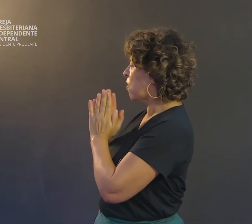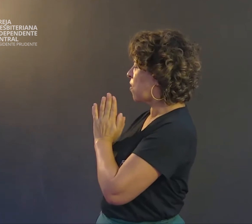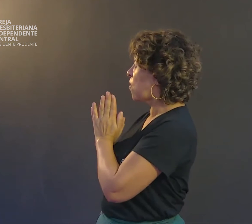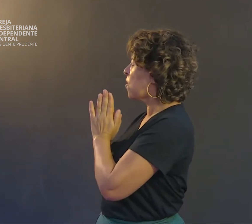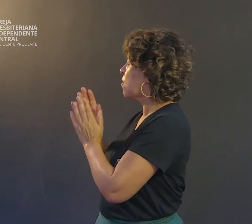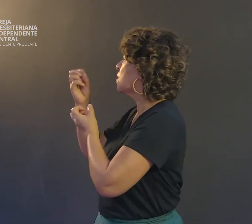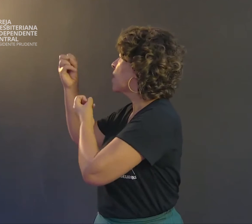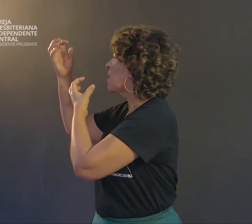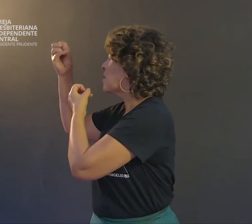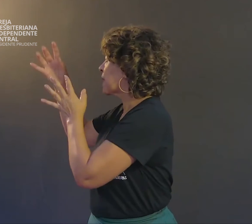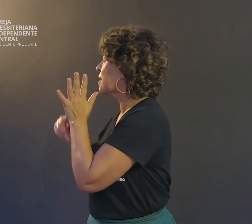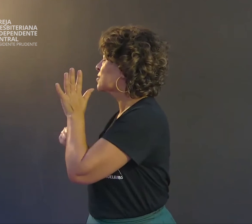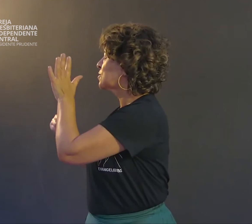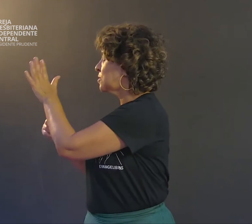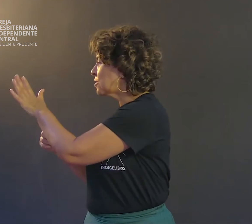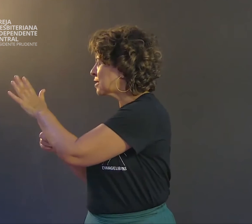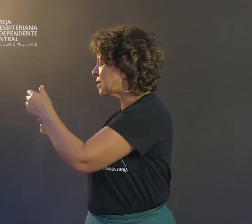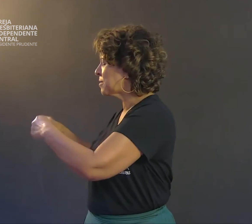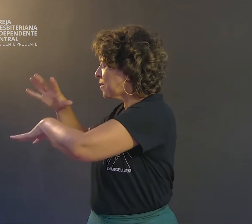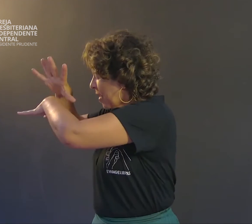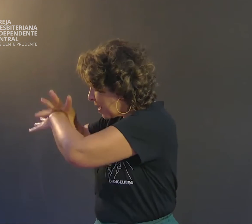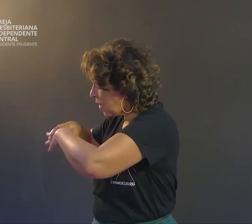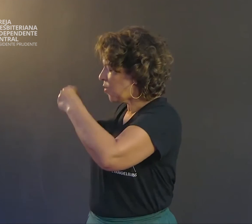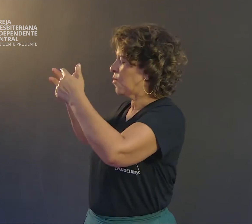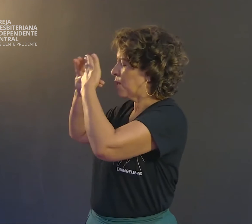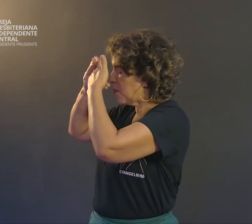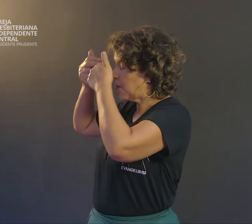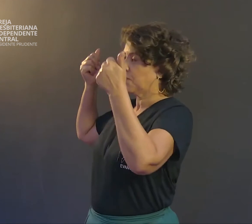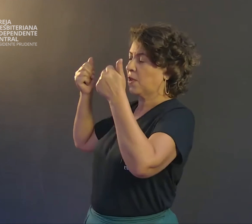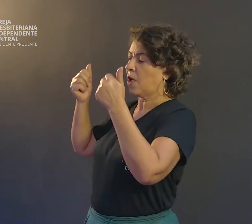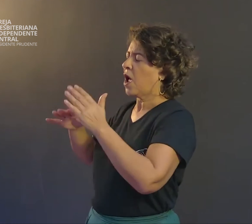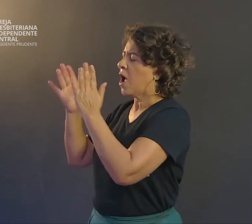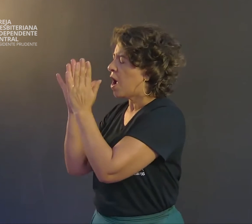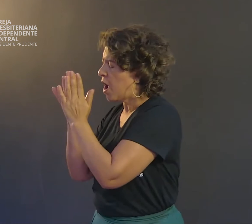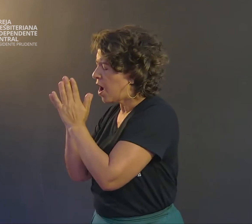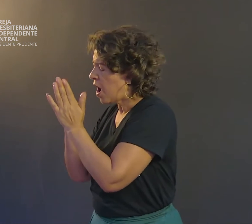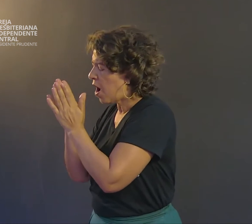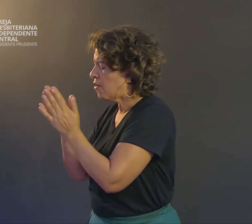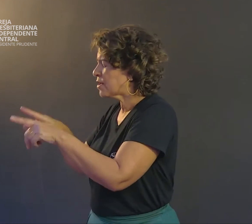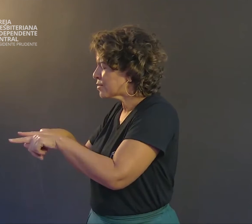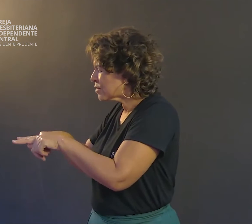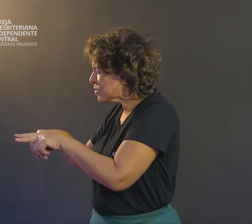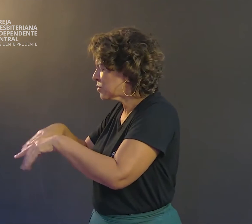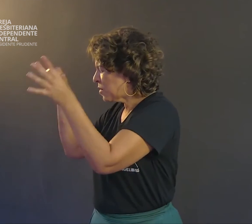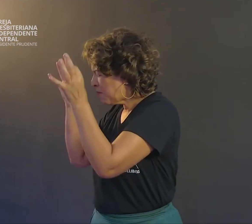serem curados. A oração de um justo é poderosa e eficaz.